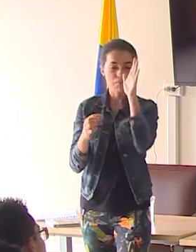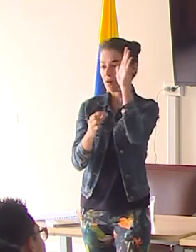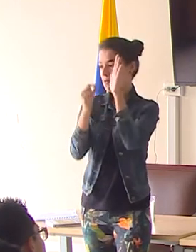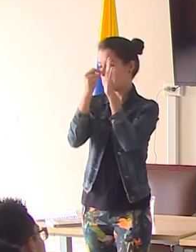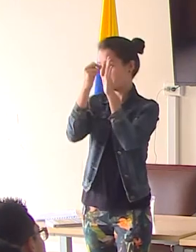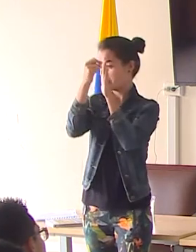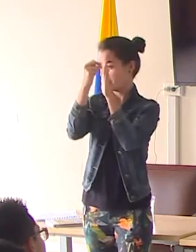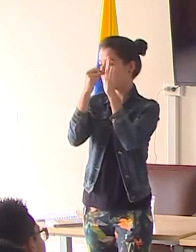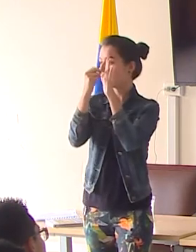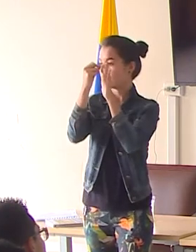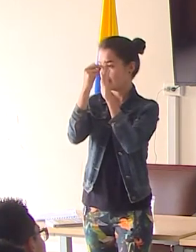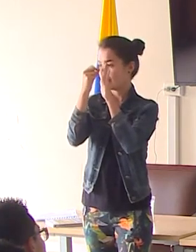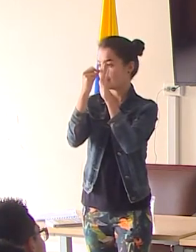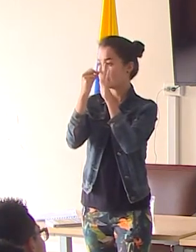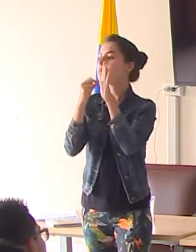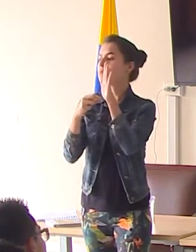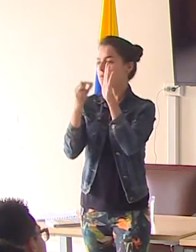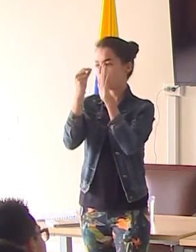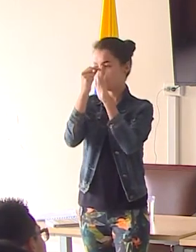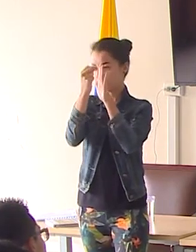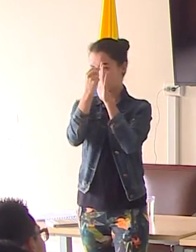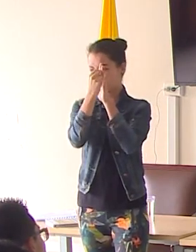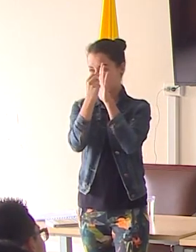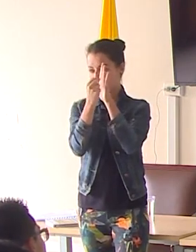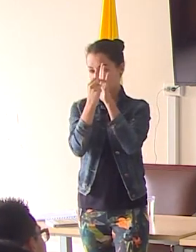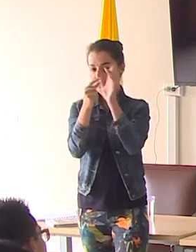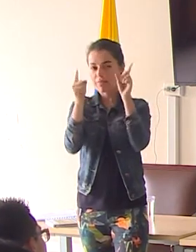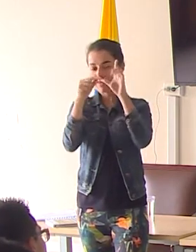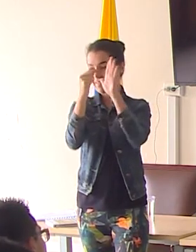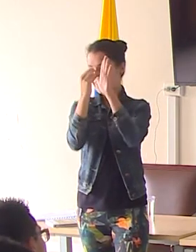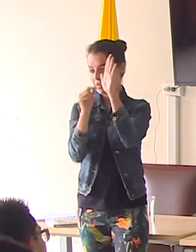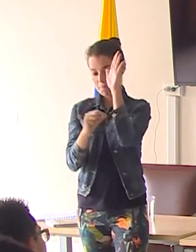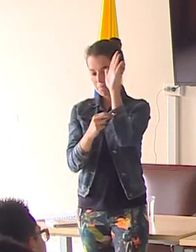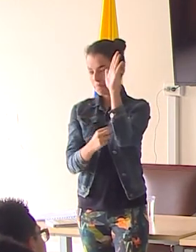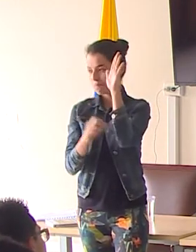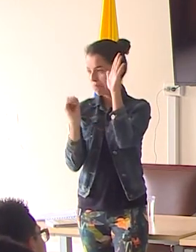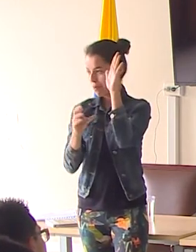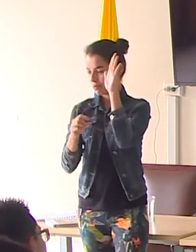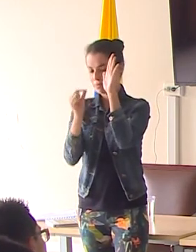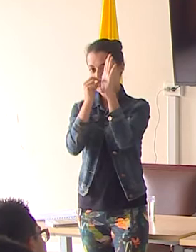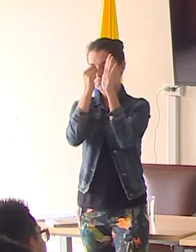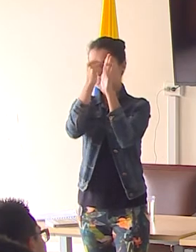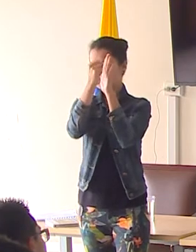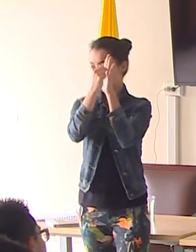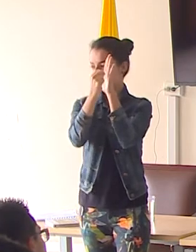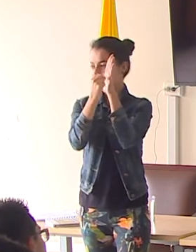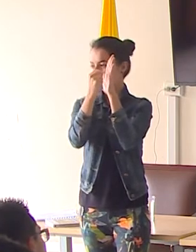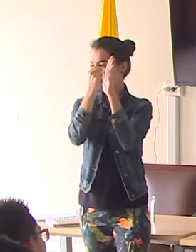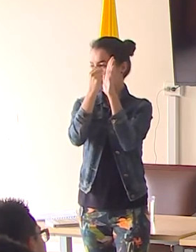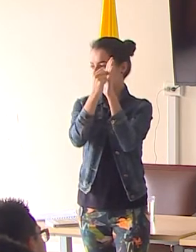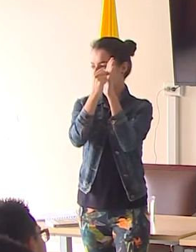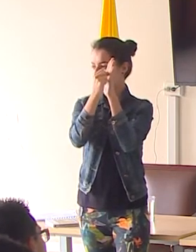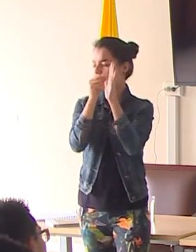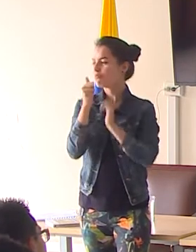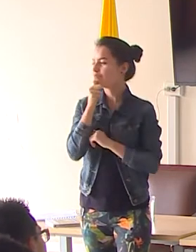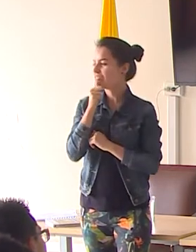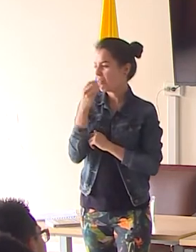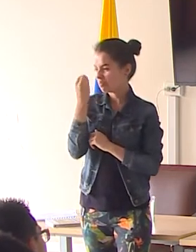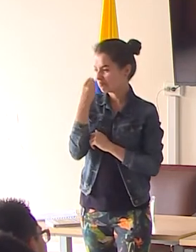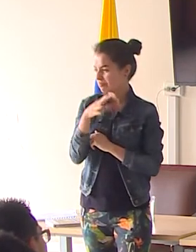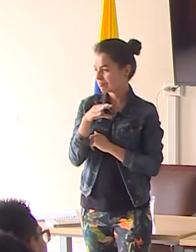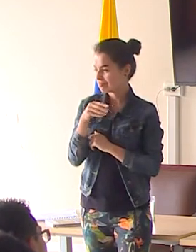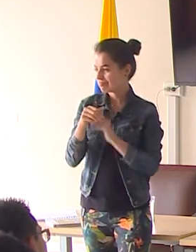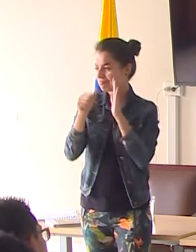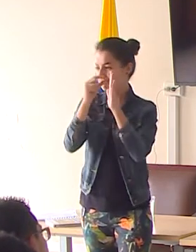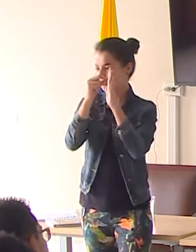tratamiento de residuos de agua de aguas servidas aguas negras que son realmente